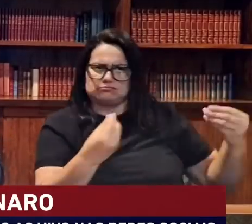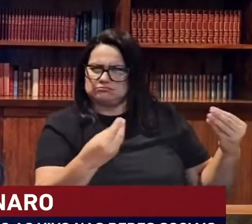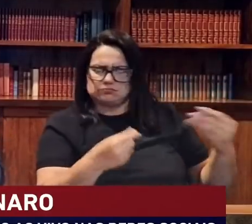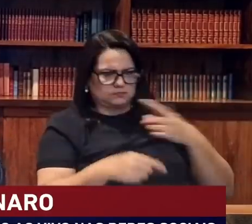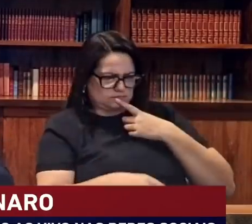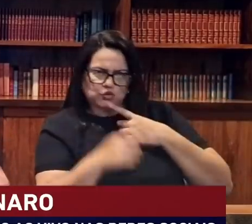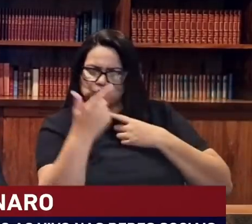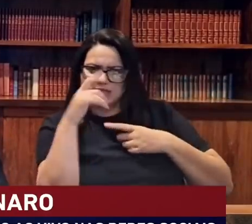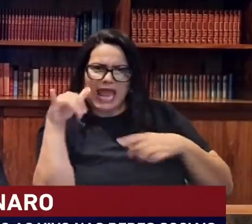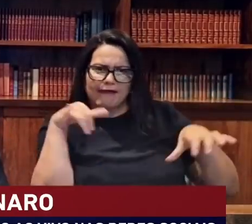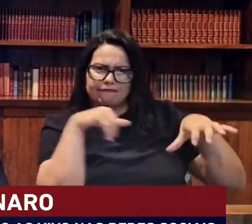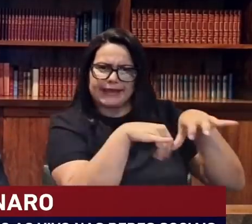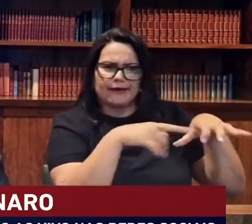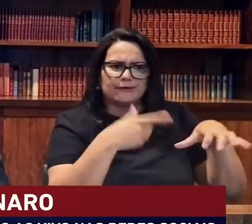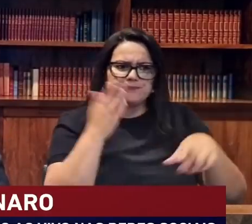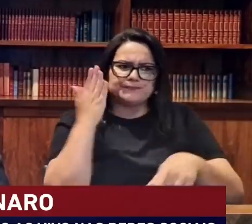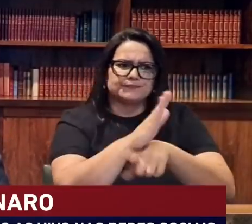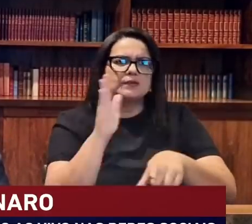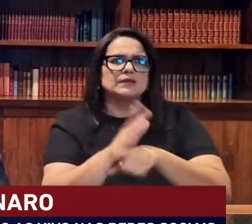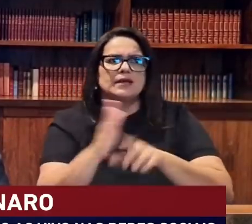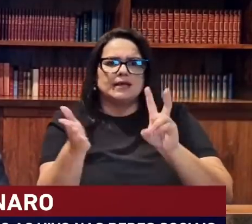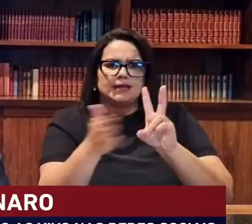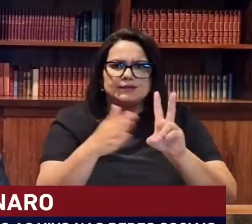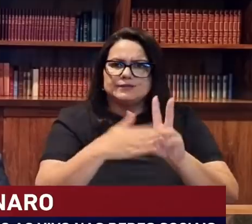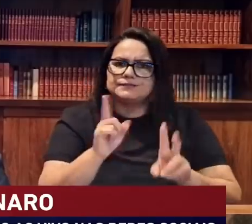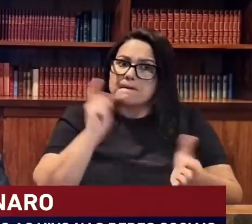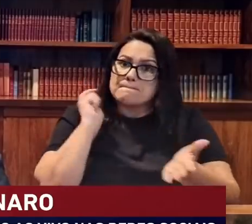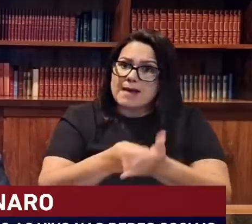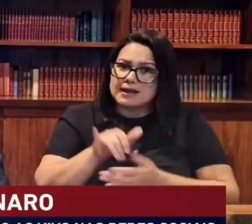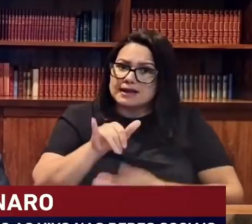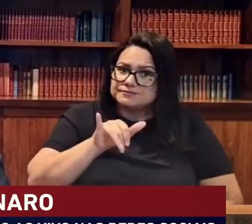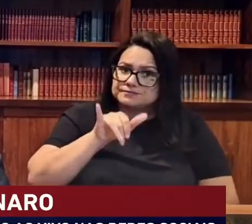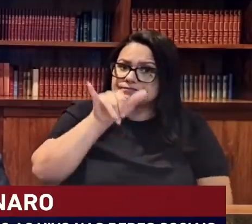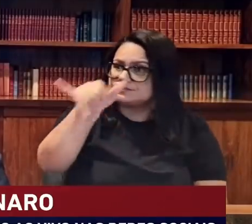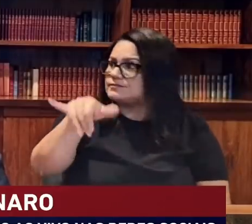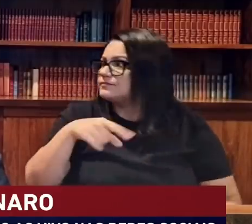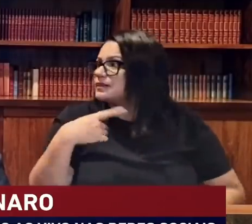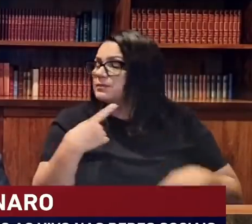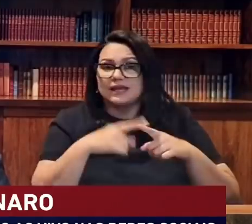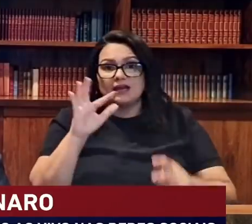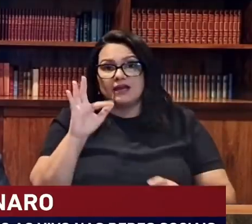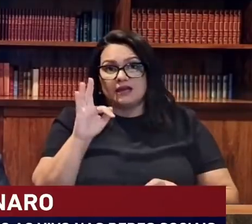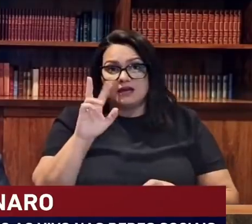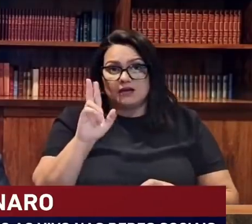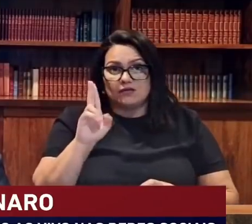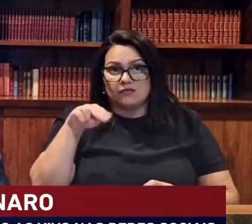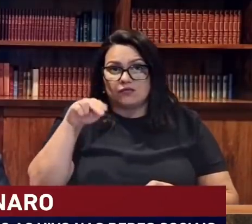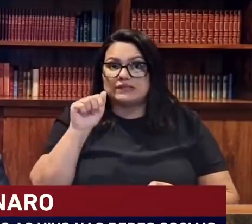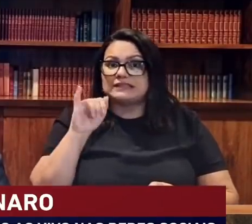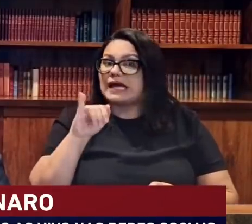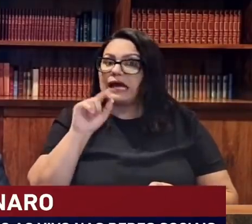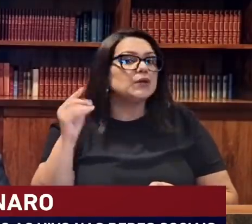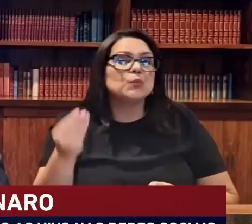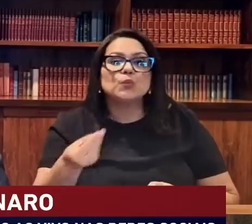avião para socorrer índio no Brasil, pagando aluguel de aeronave, porque as aeronaves da FUNAI estavam